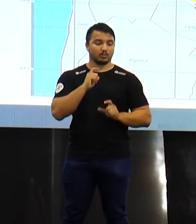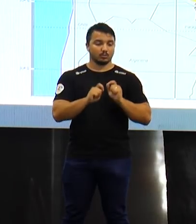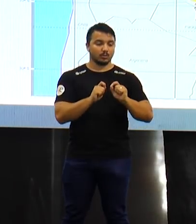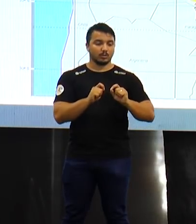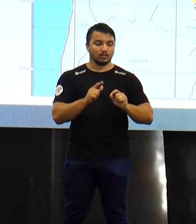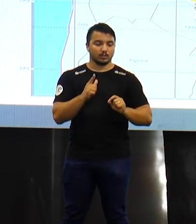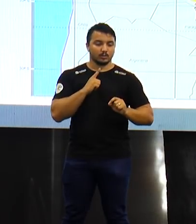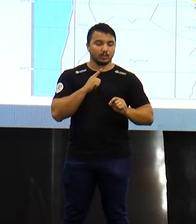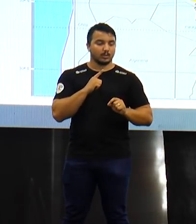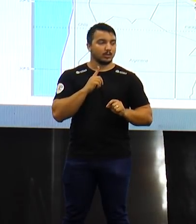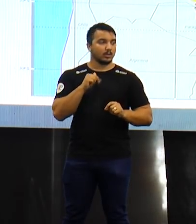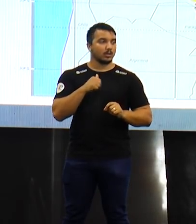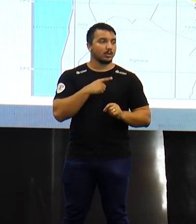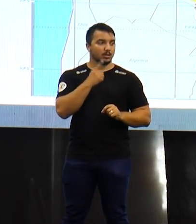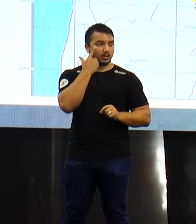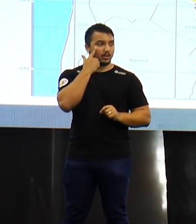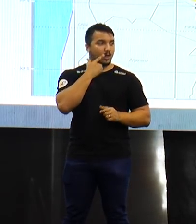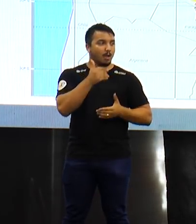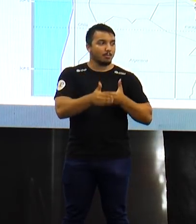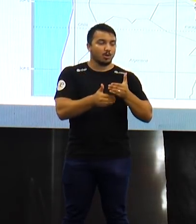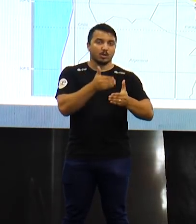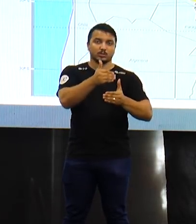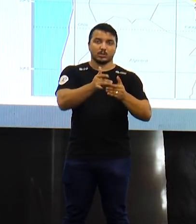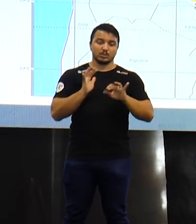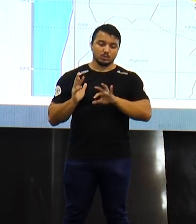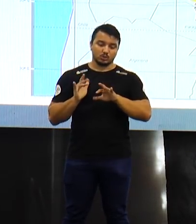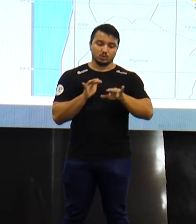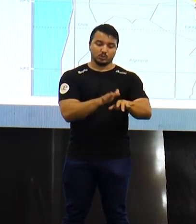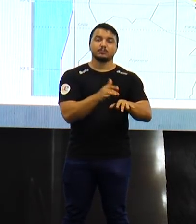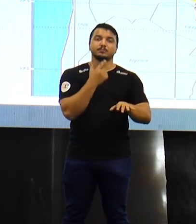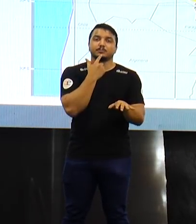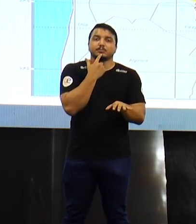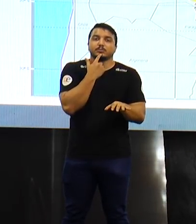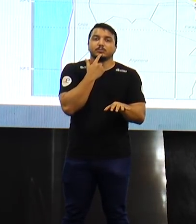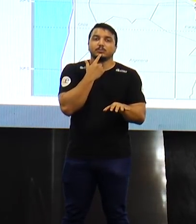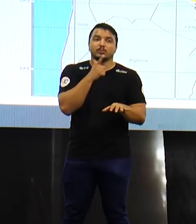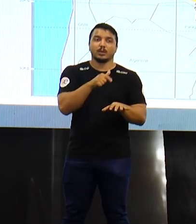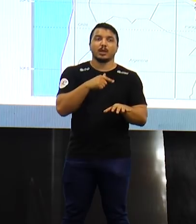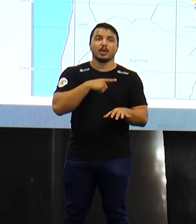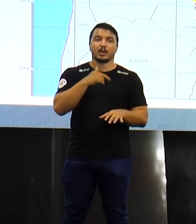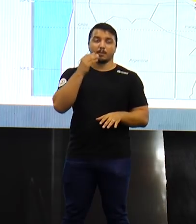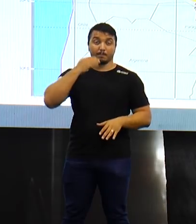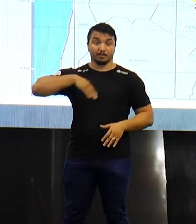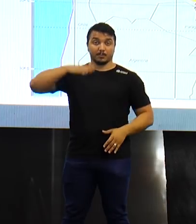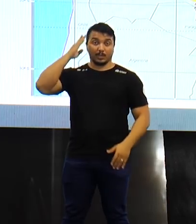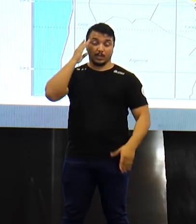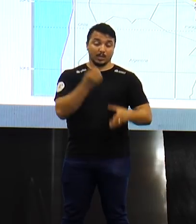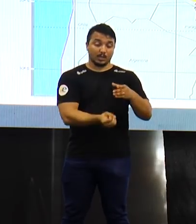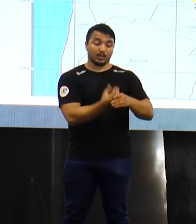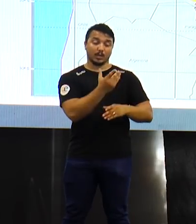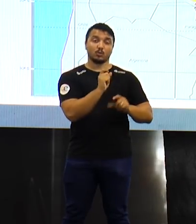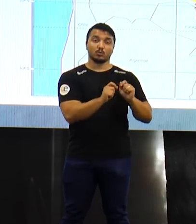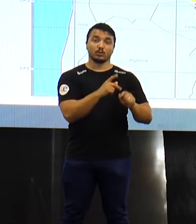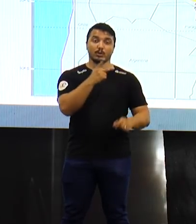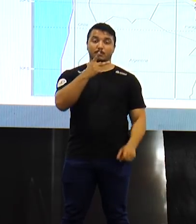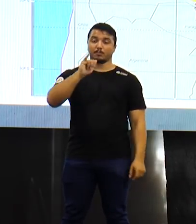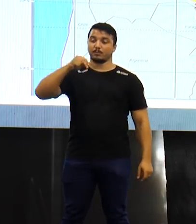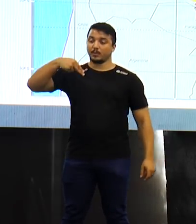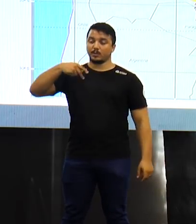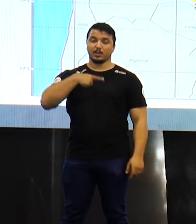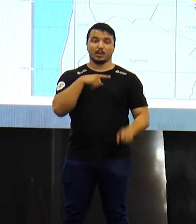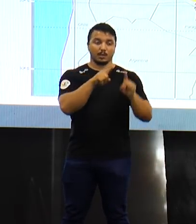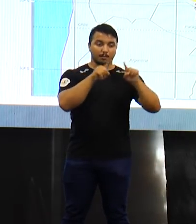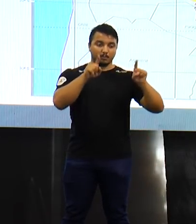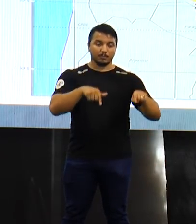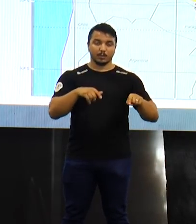naquela localidade nós teremos um processo de ocupação recente. Foram os militares que criaram o PIN,